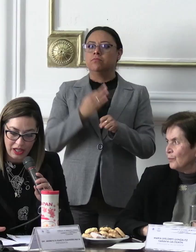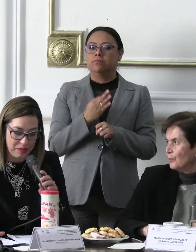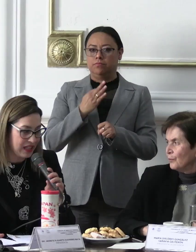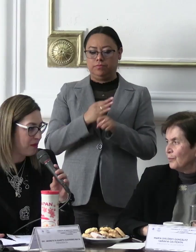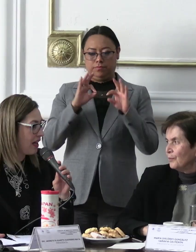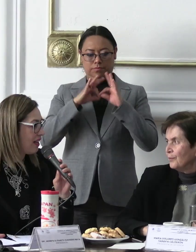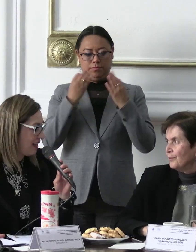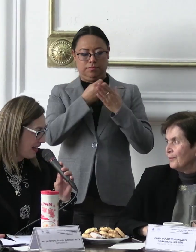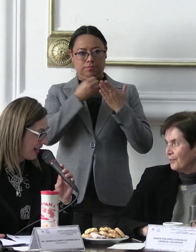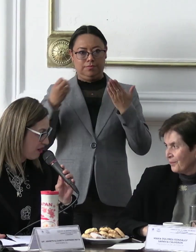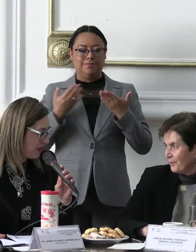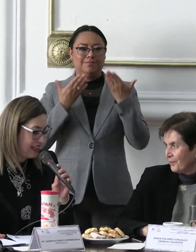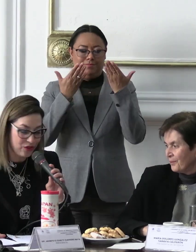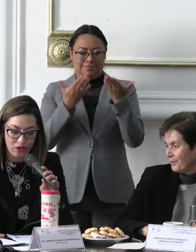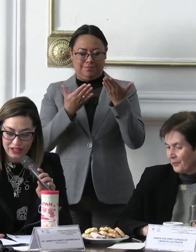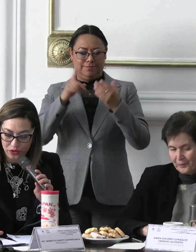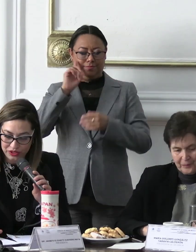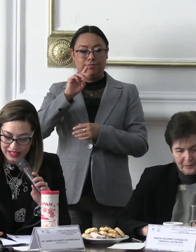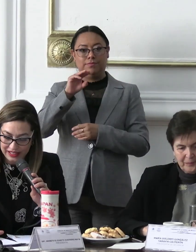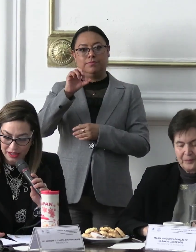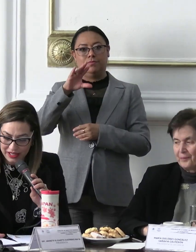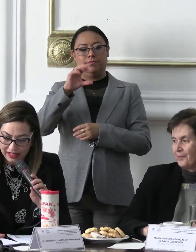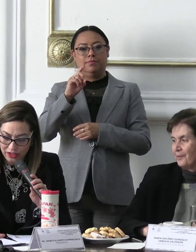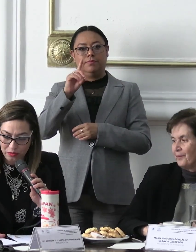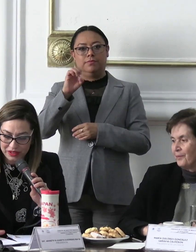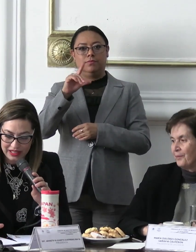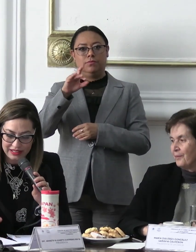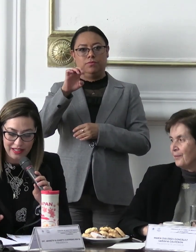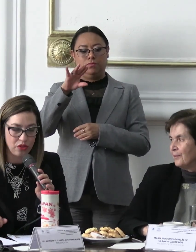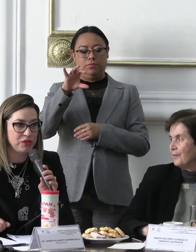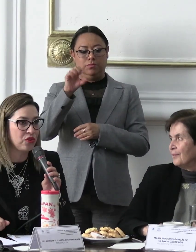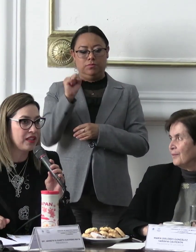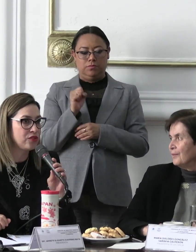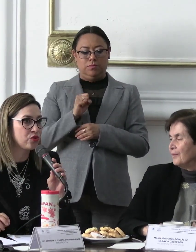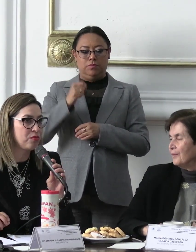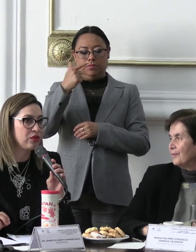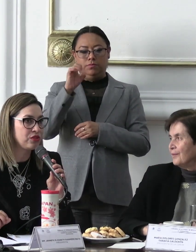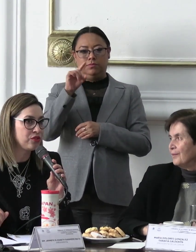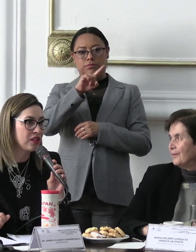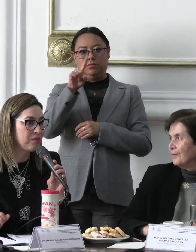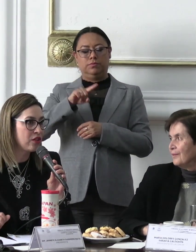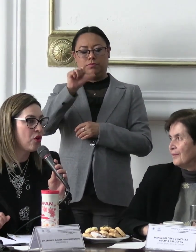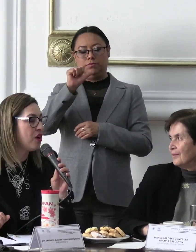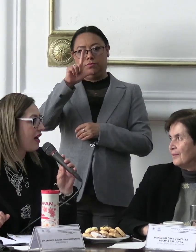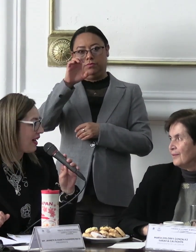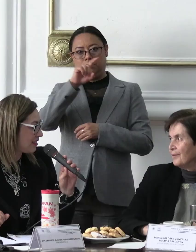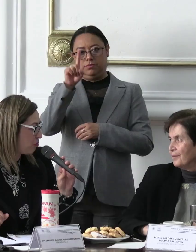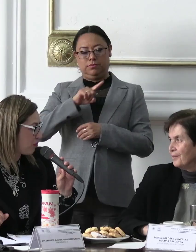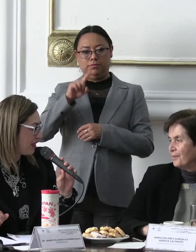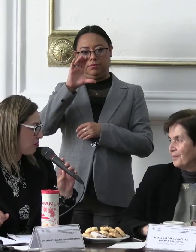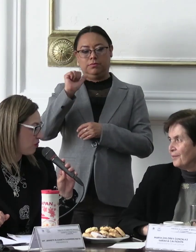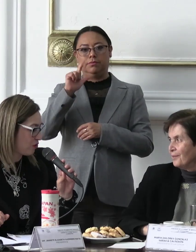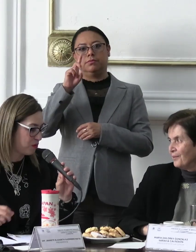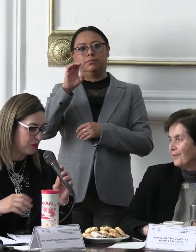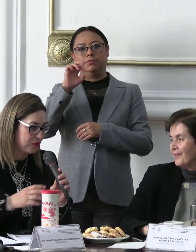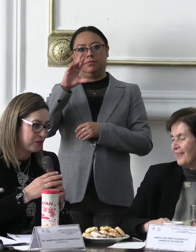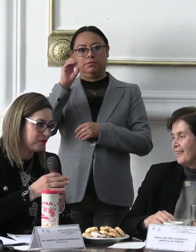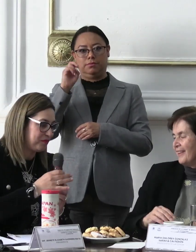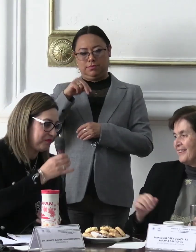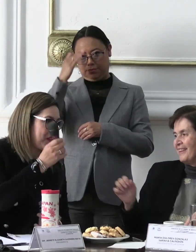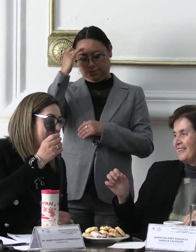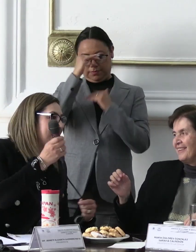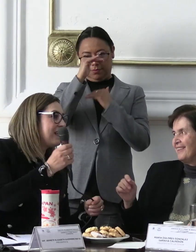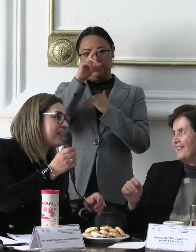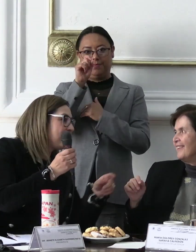cedo la palabra a María Dolores González Arabia Calderón, presidenta de la Comisión de Derechos Humanos de la Ciudad de México, hasta por 20 minutos, por favor.